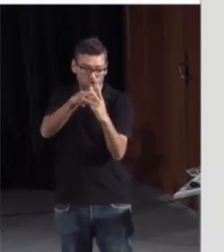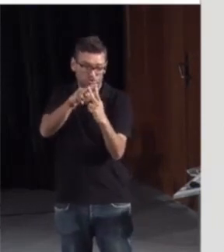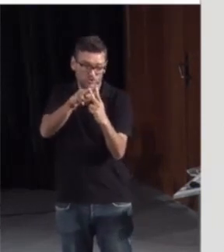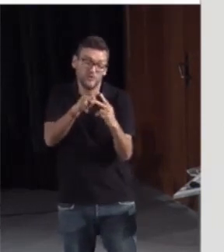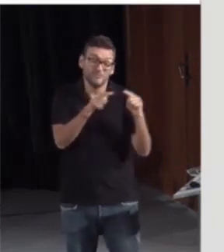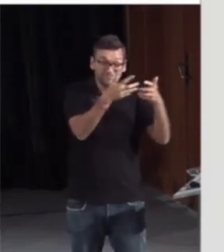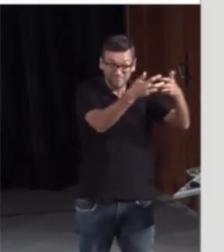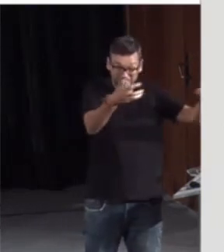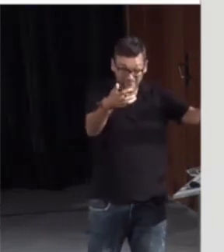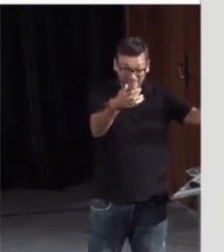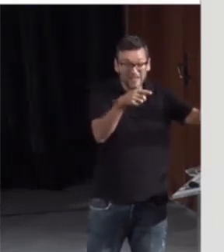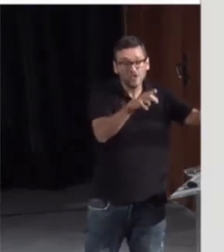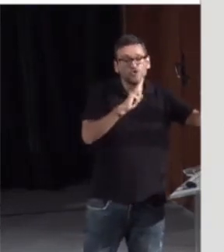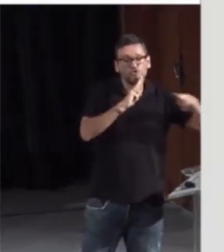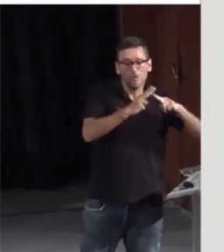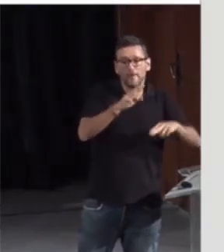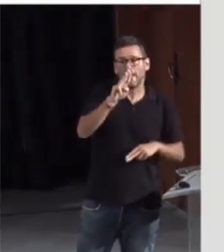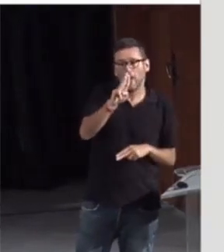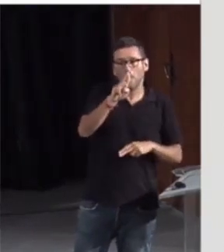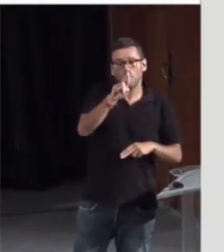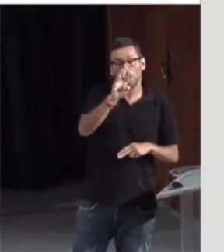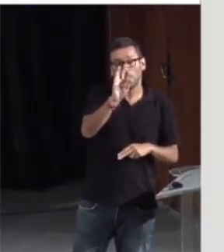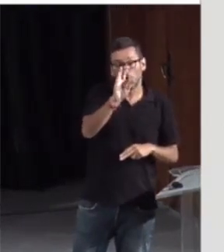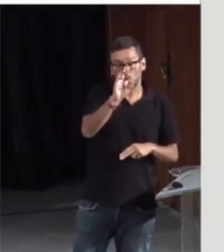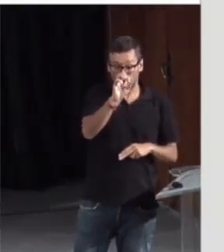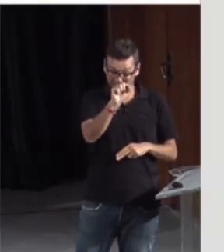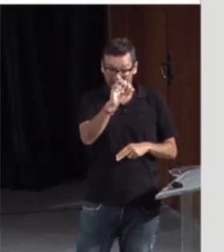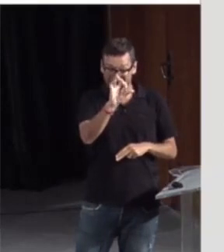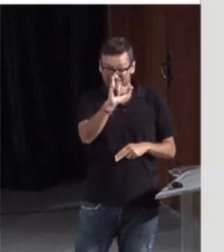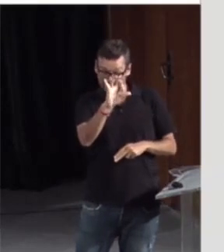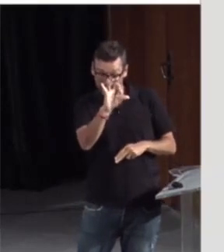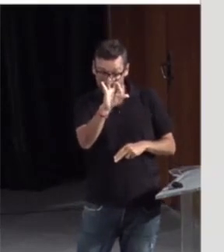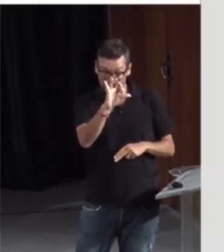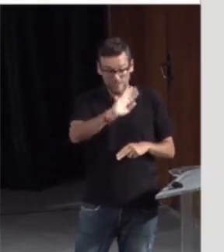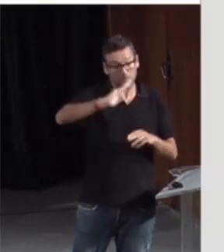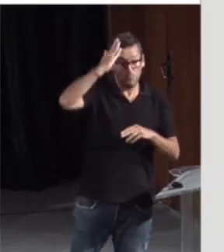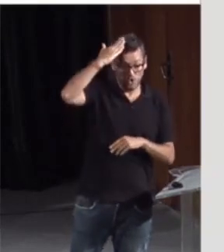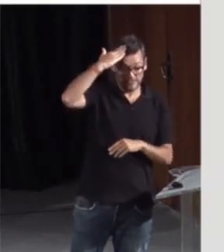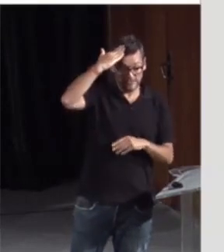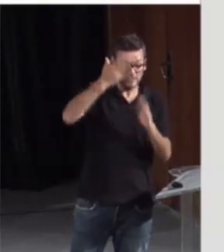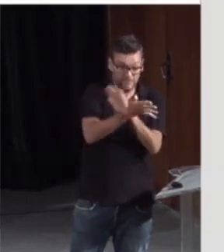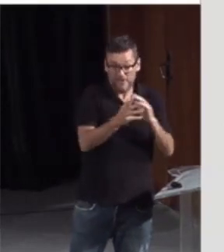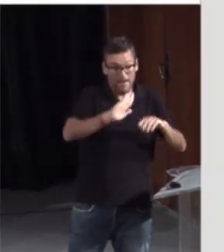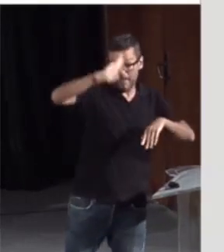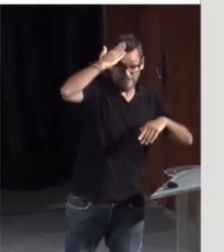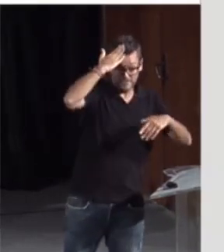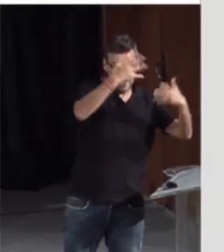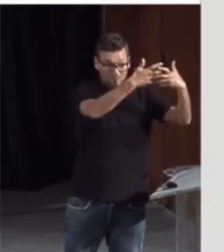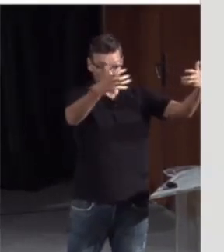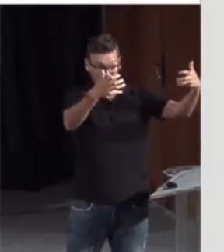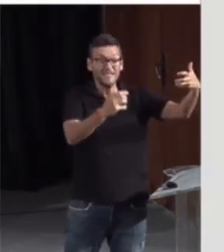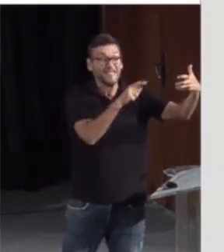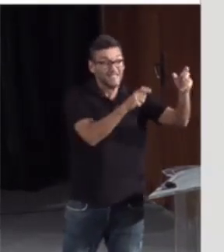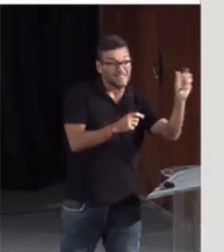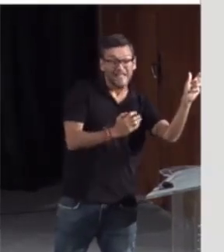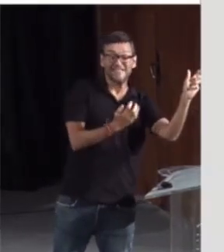coinciden en 2 formas de determinarlo. prótasis, que sería